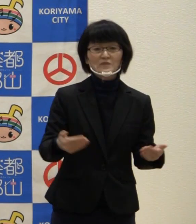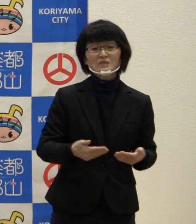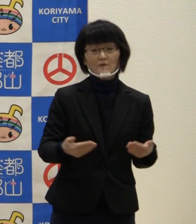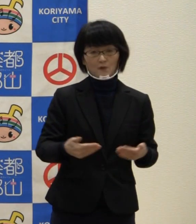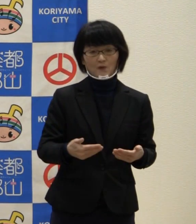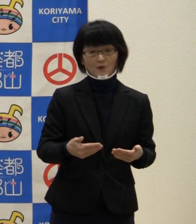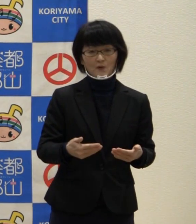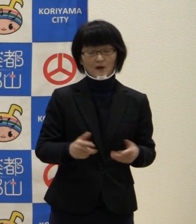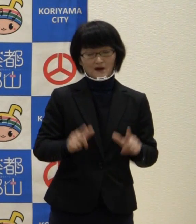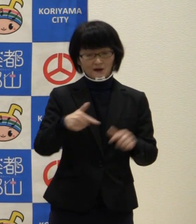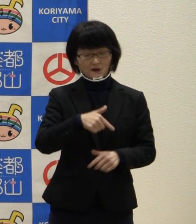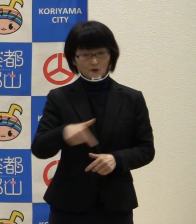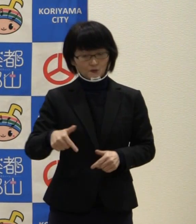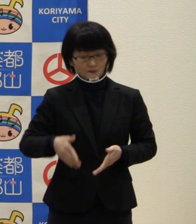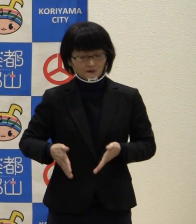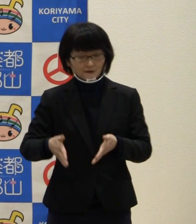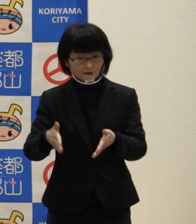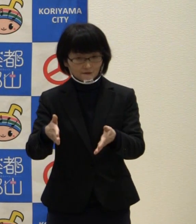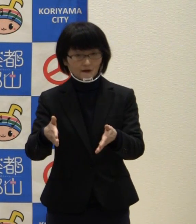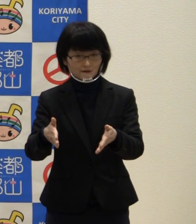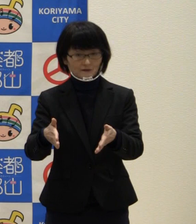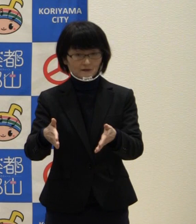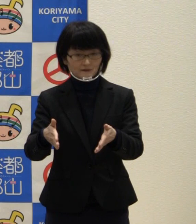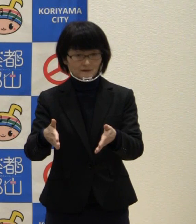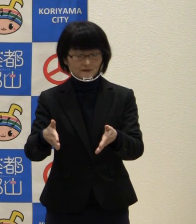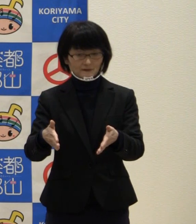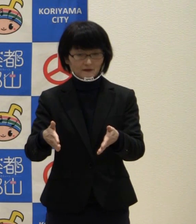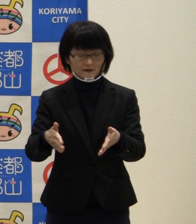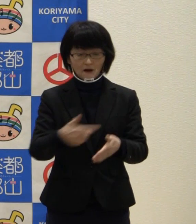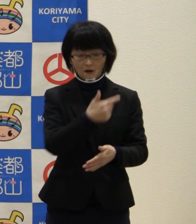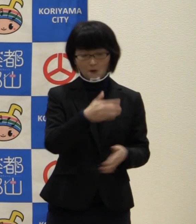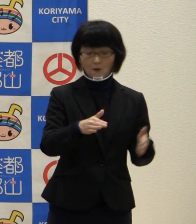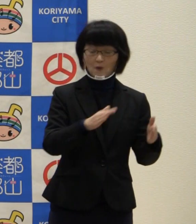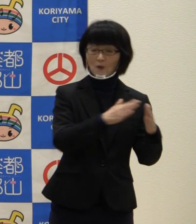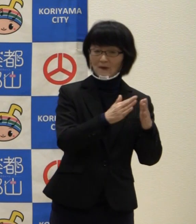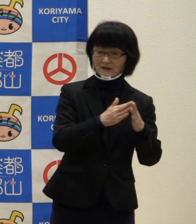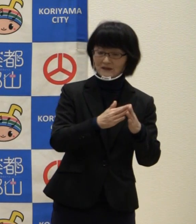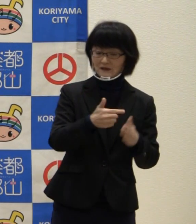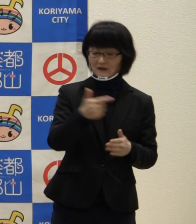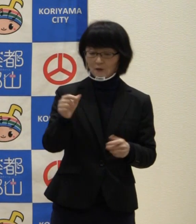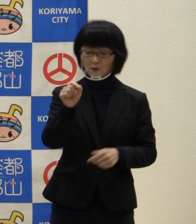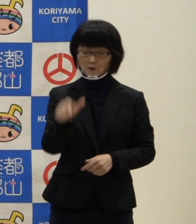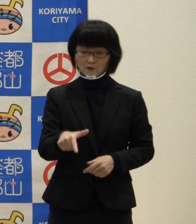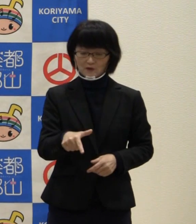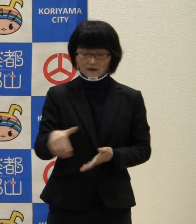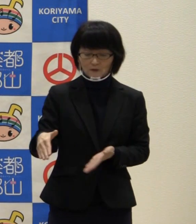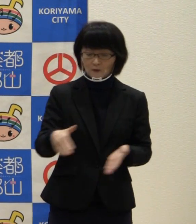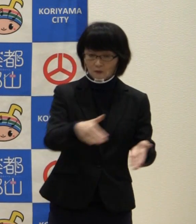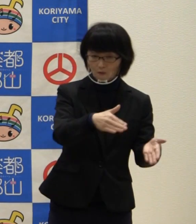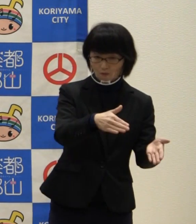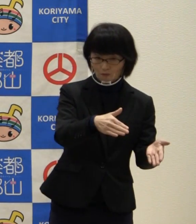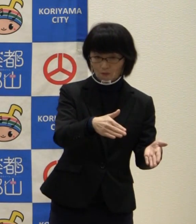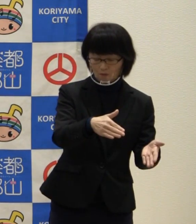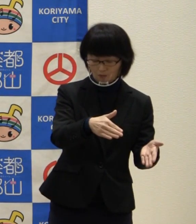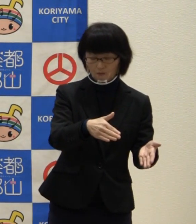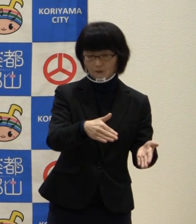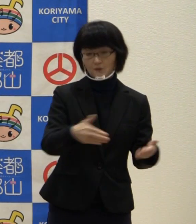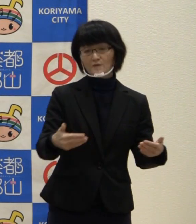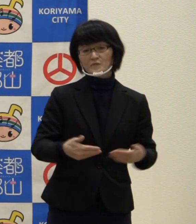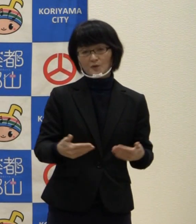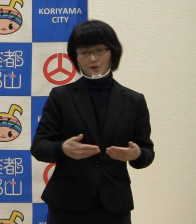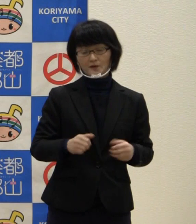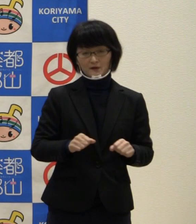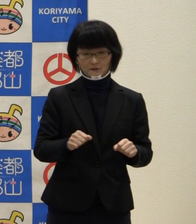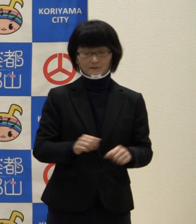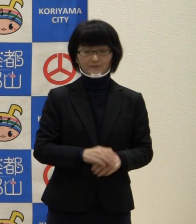から東武幹線事業概要と、それから大町大月事業の概要でございます。で、